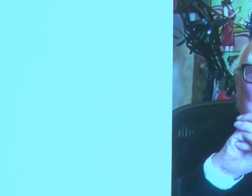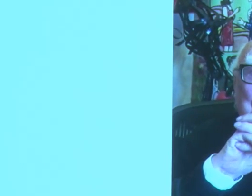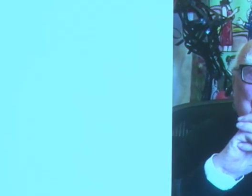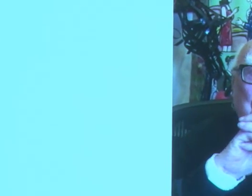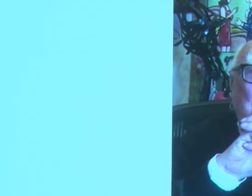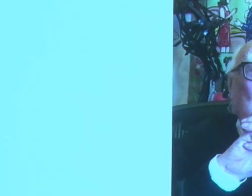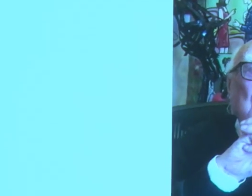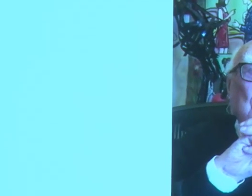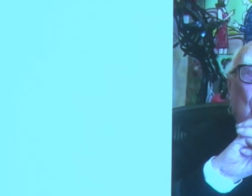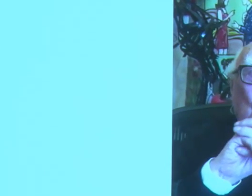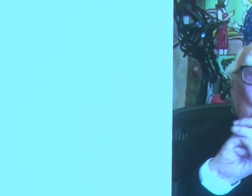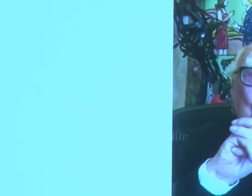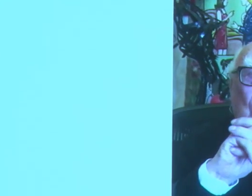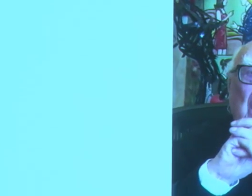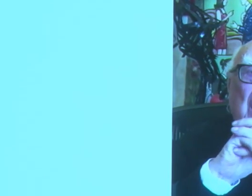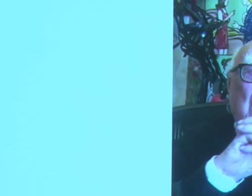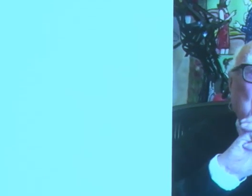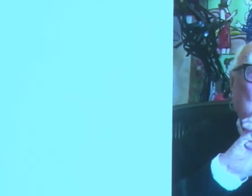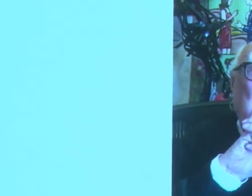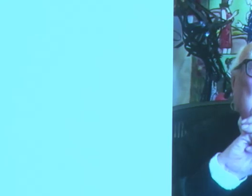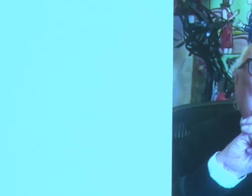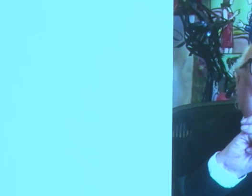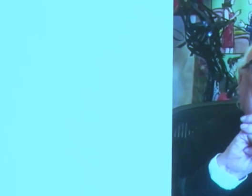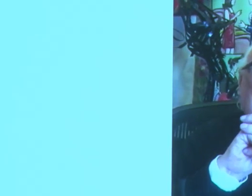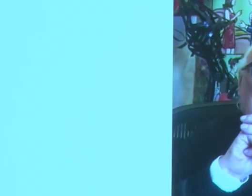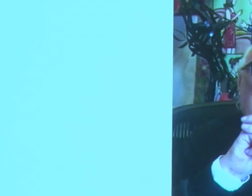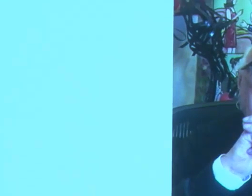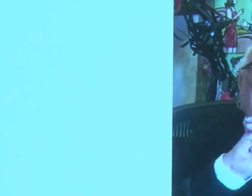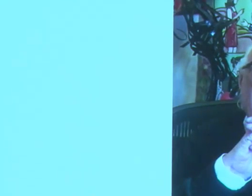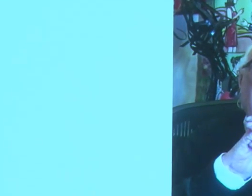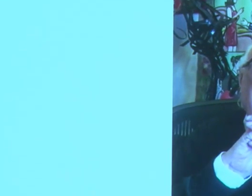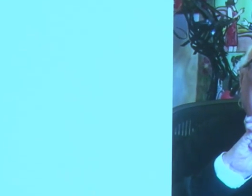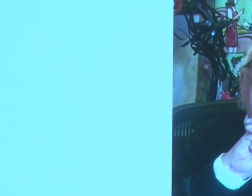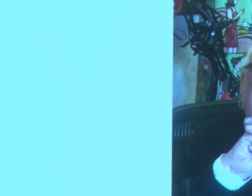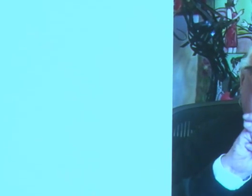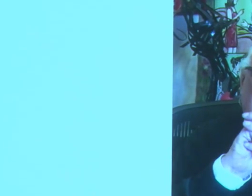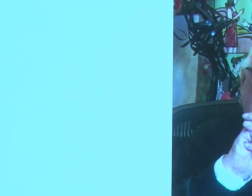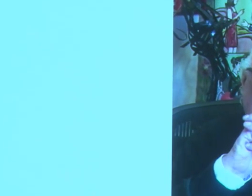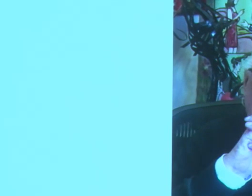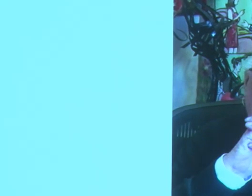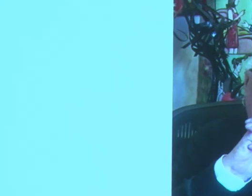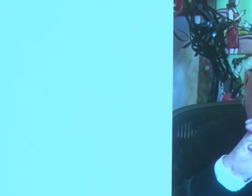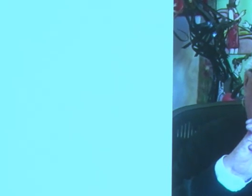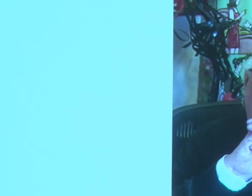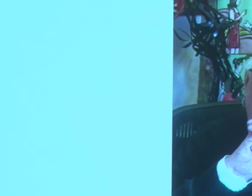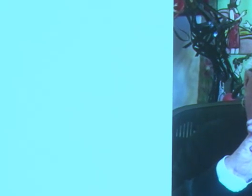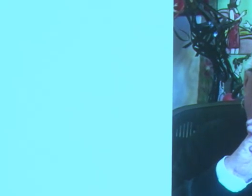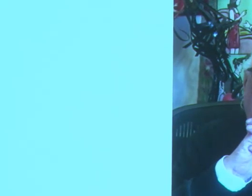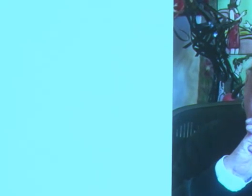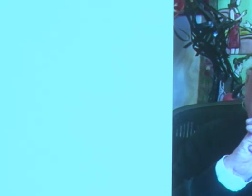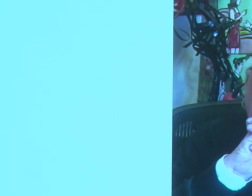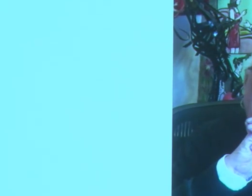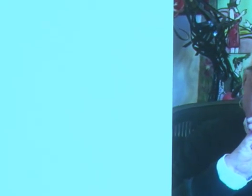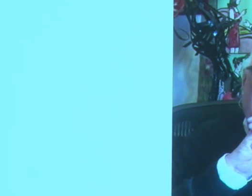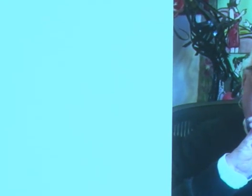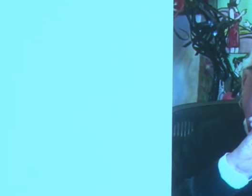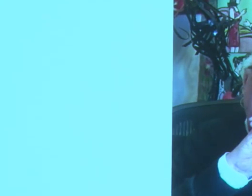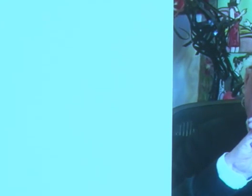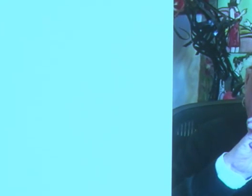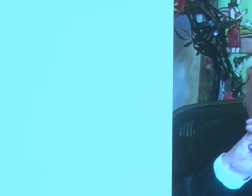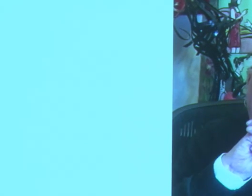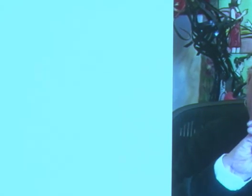torino ci ho lavorato a lungo alla radio alla televisione per mesi e mesi e ha finito per